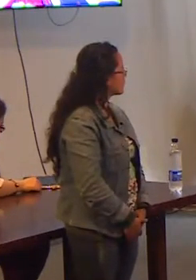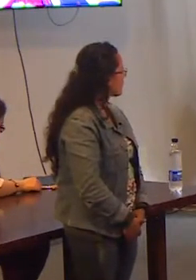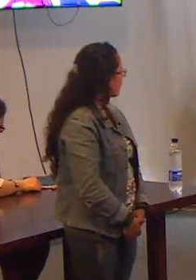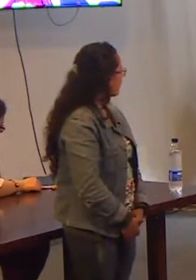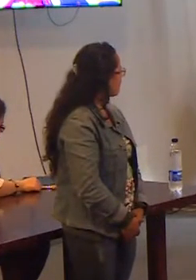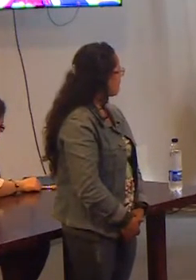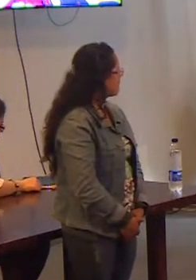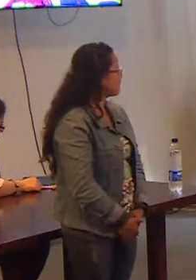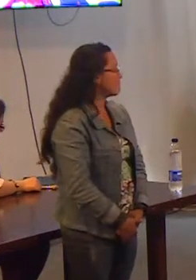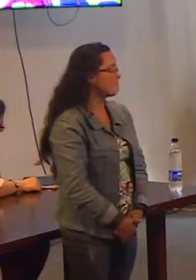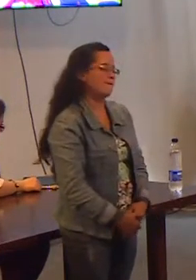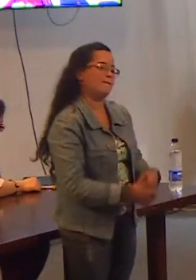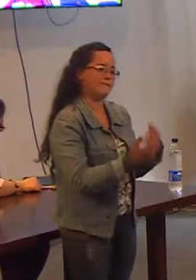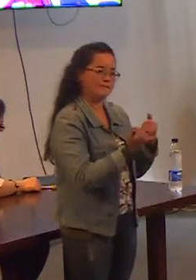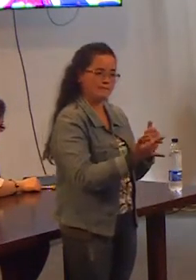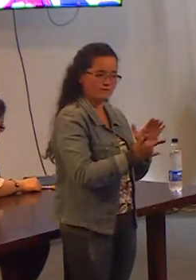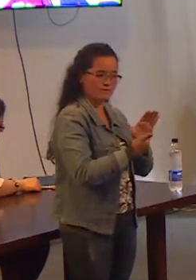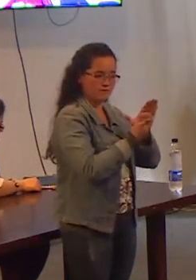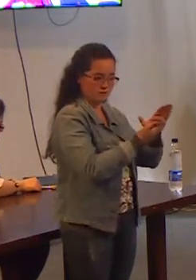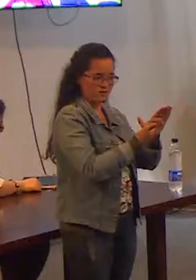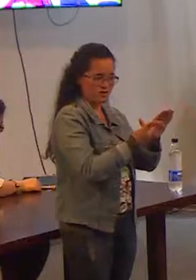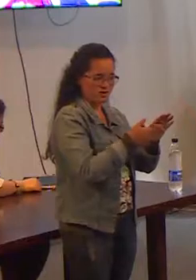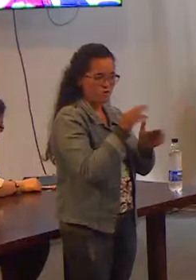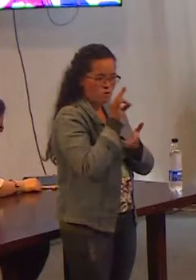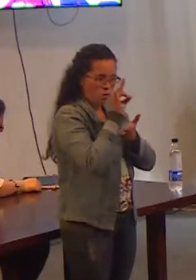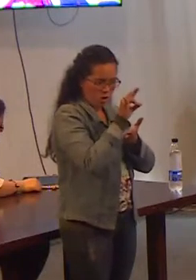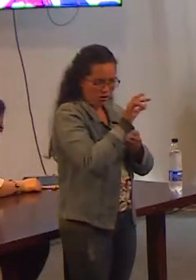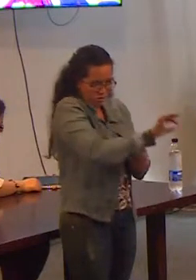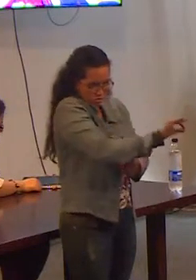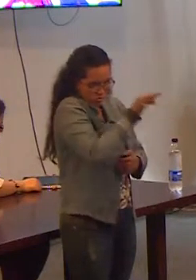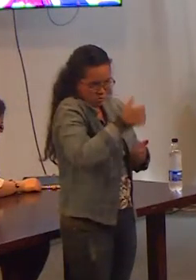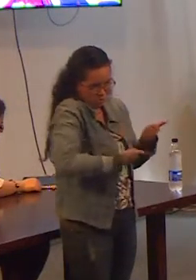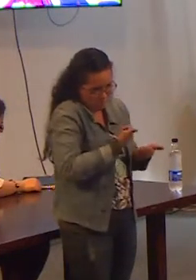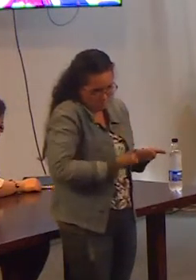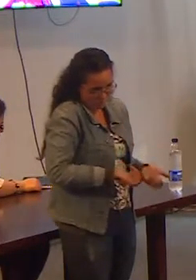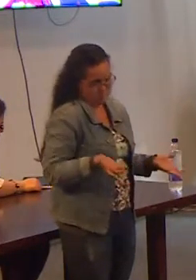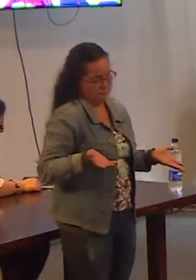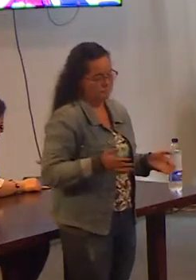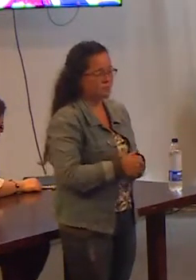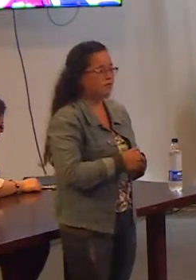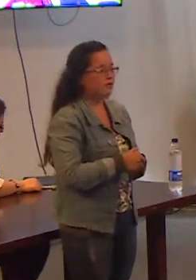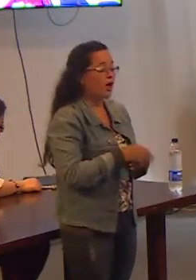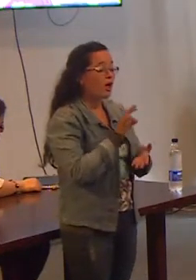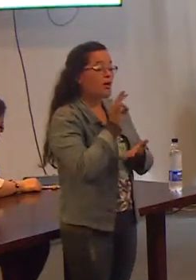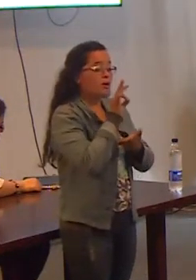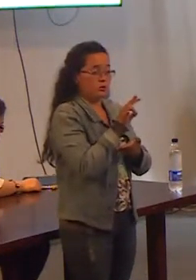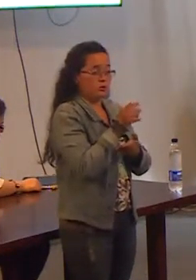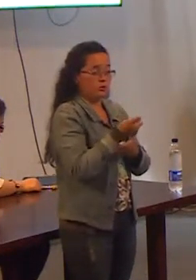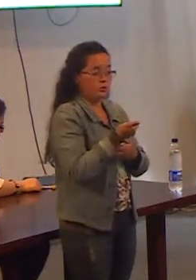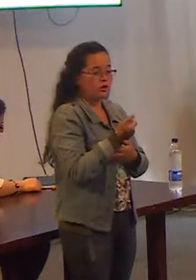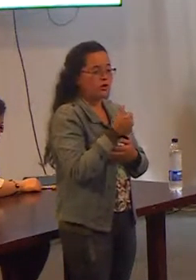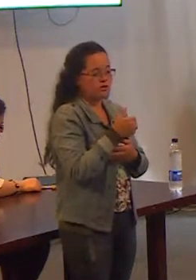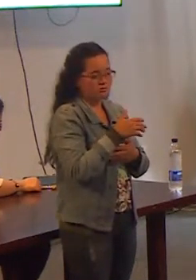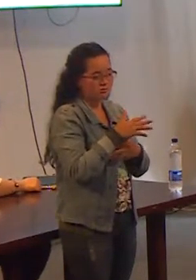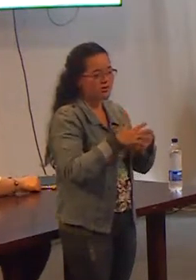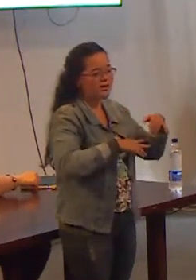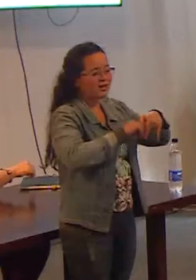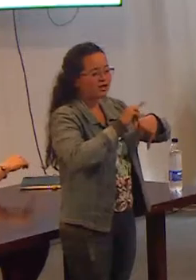A continuación, hablaré del modelo que Sistematizarte acogió. El modelo que Sistematizarte acogió fue el modelo